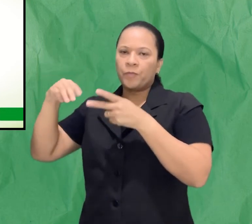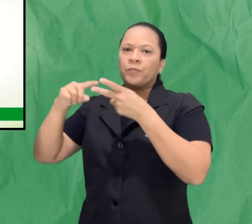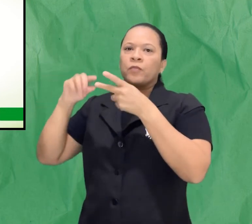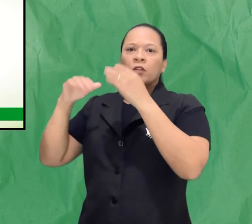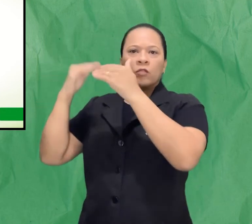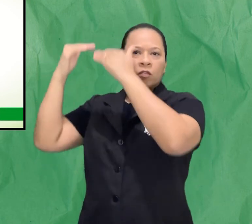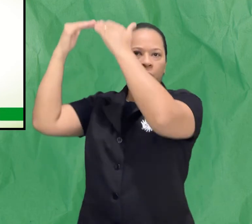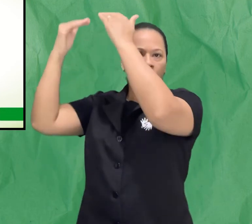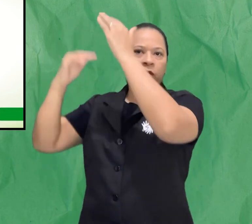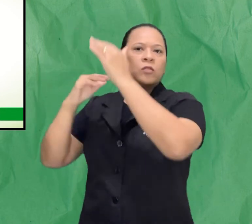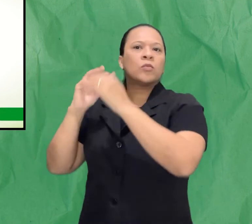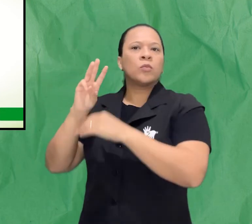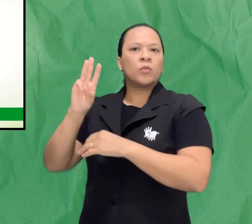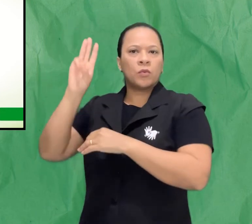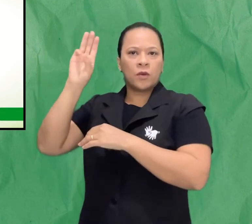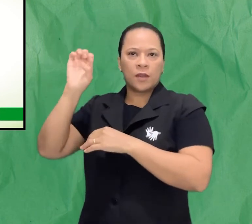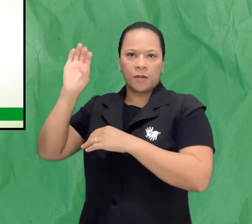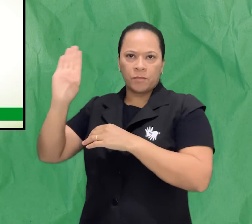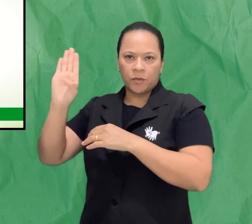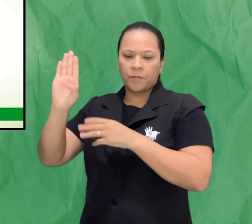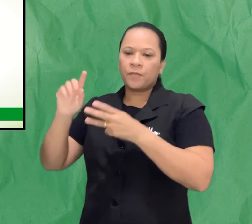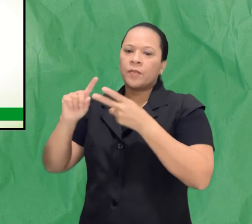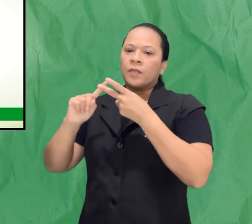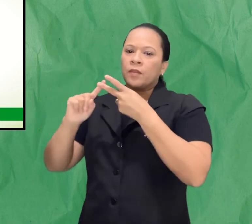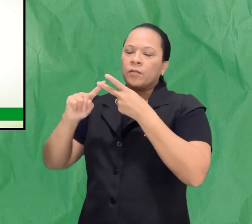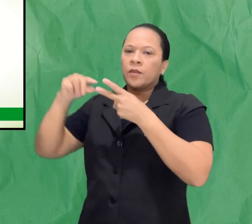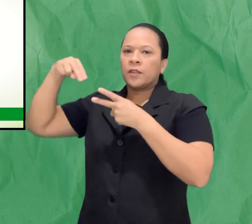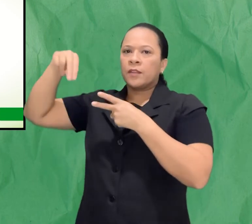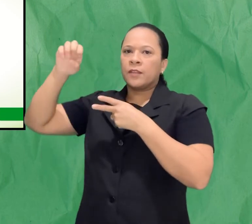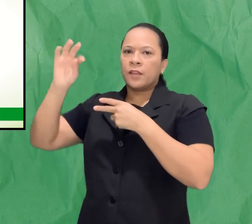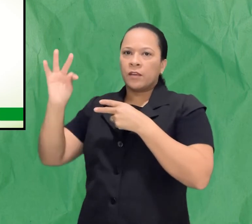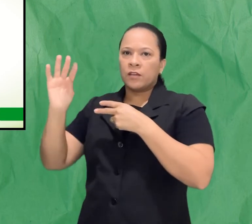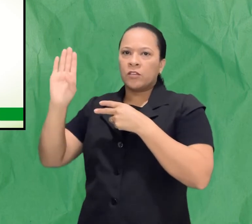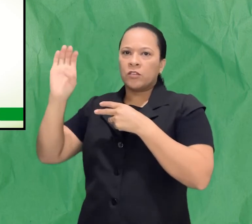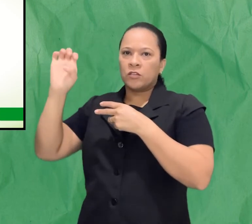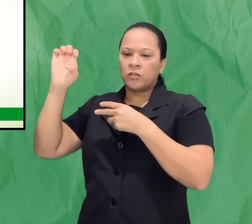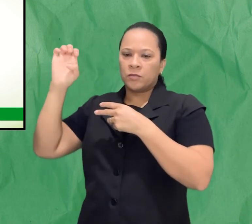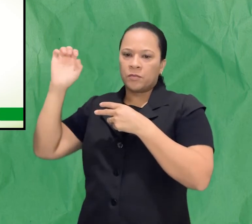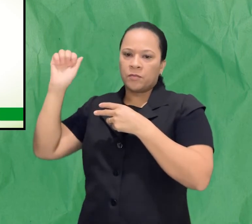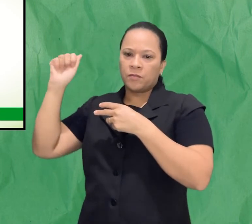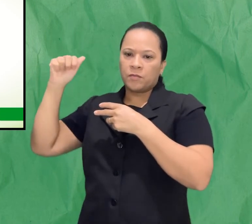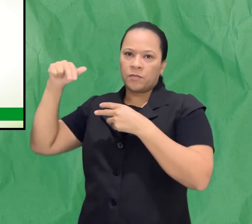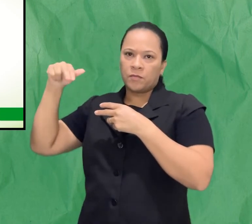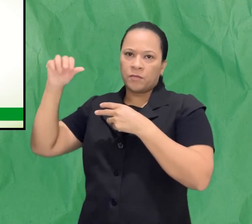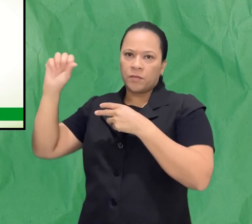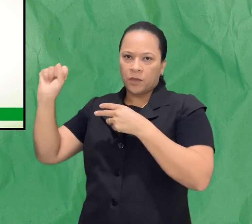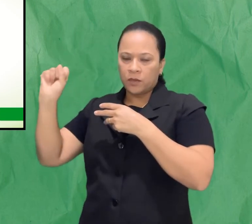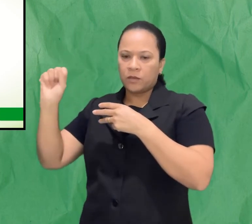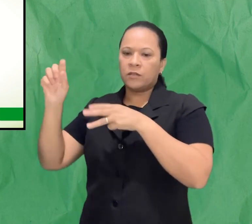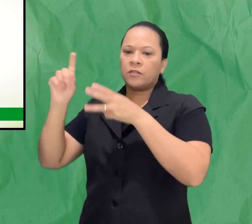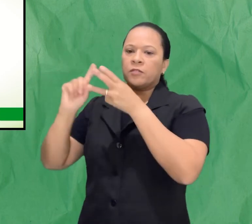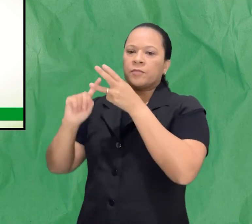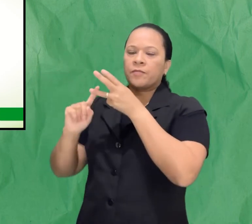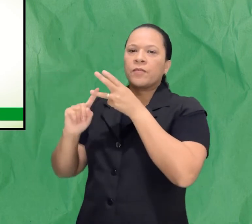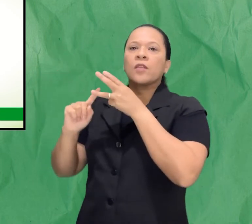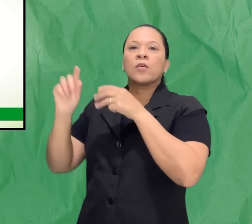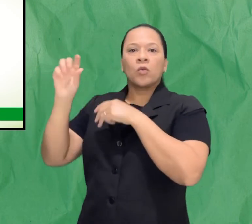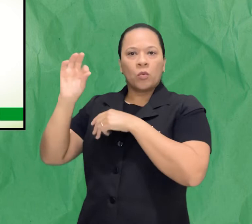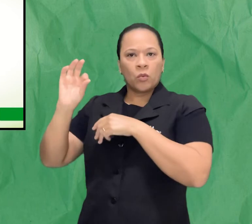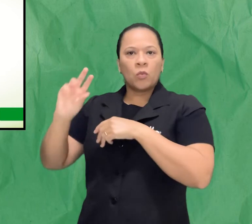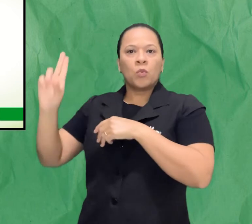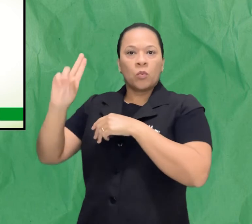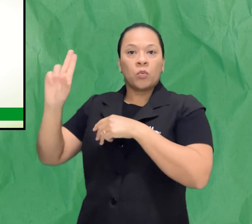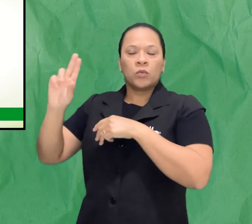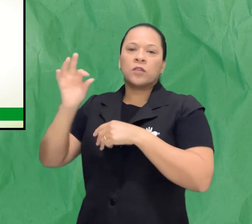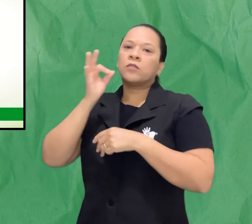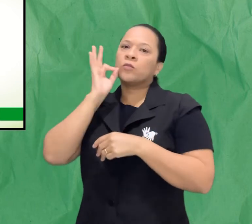desenvolvimento web, tenho o NetBeans, que é bastante utilizado em Java. Já tem o Visual Studio Code, que é o que